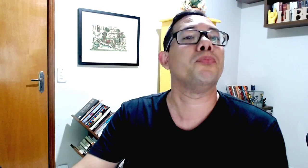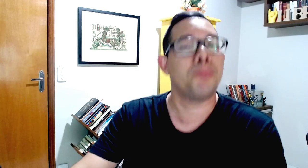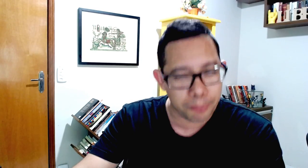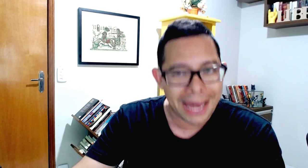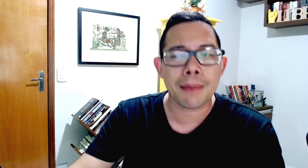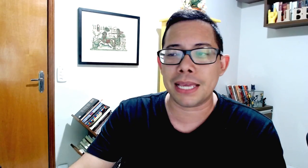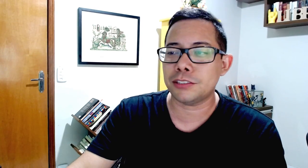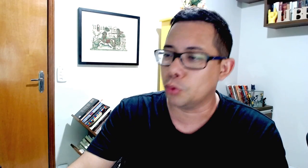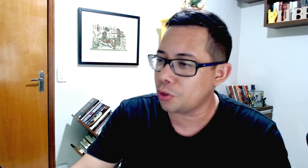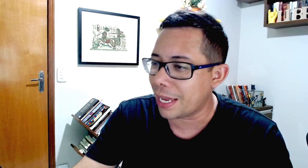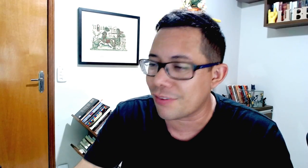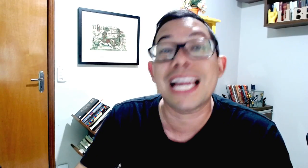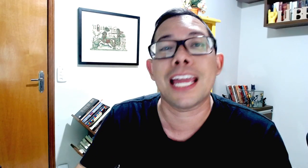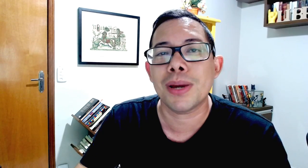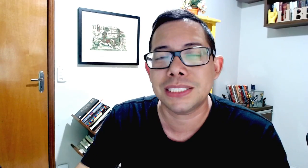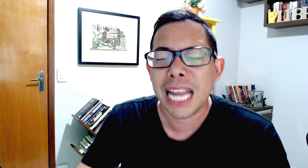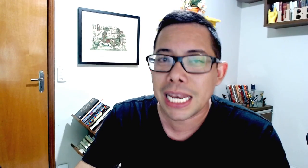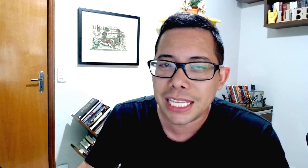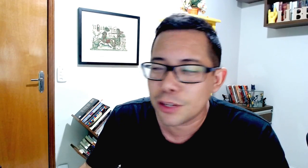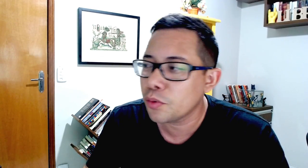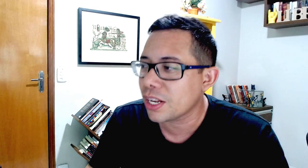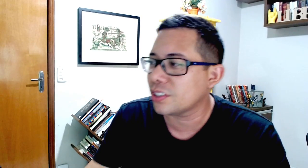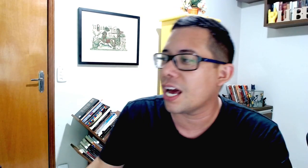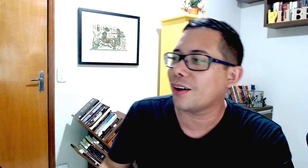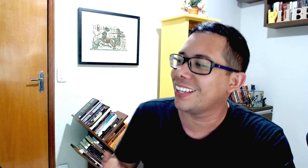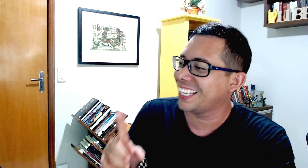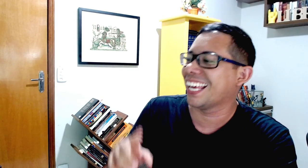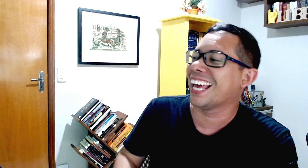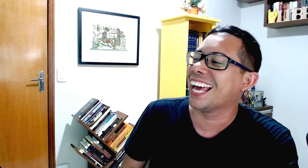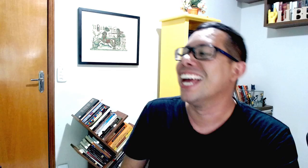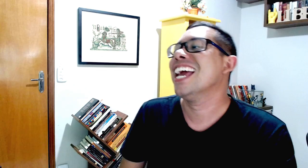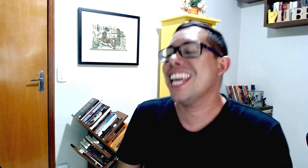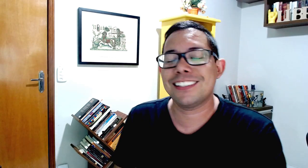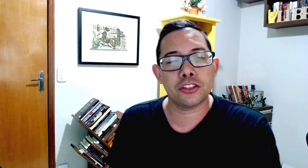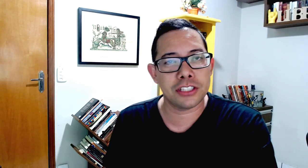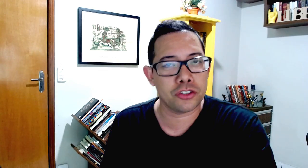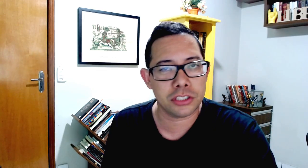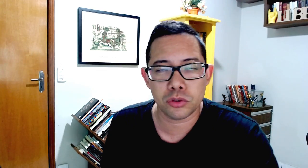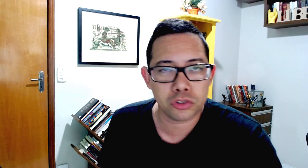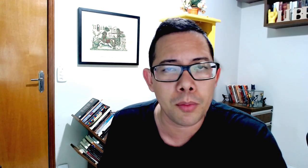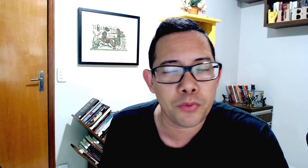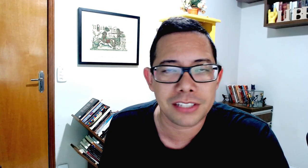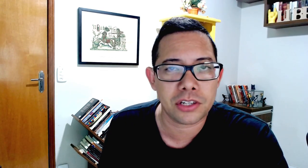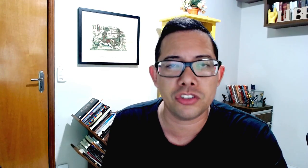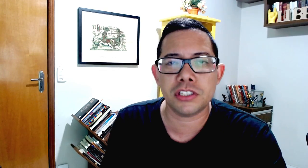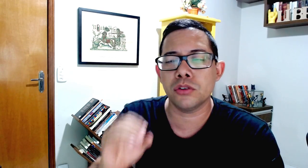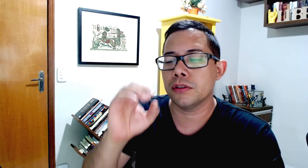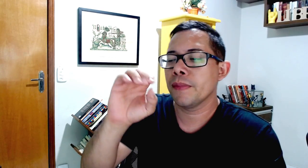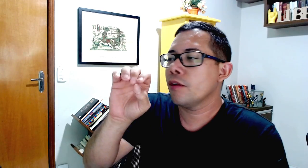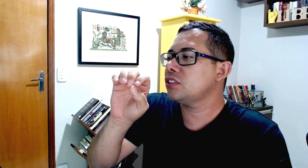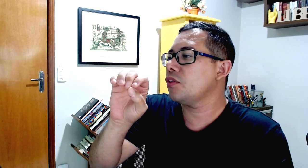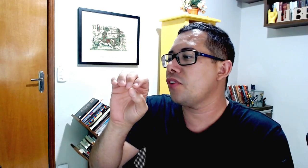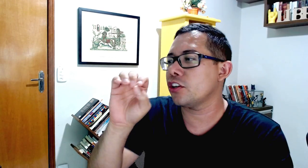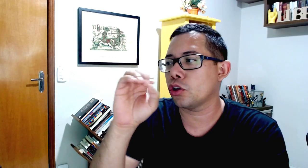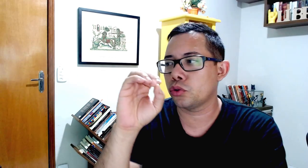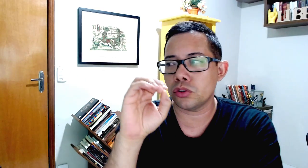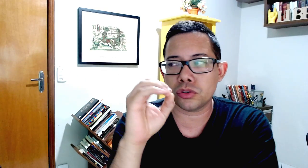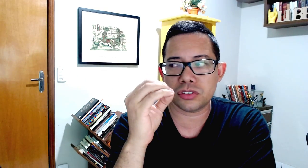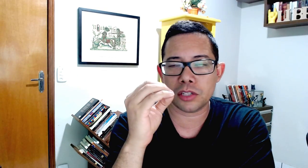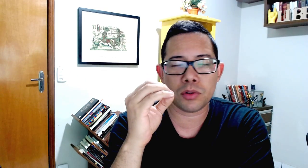Deus para lentes muito bem Vai ganhar uma estrelinha no final da água e esse é o sinal de Deus Como faz sinal de Deus você fecha todos